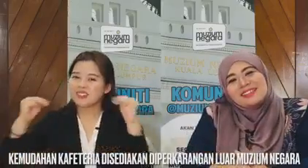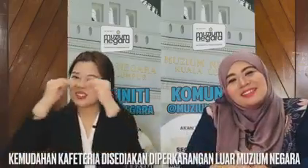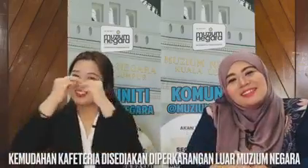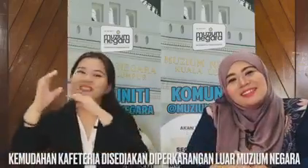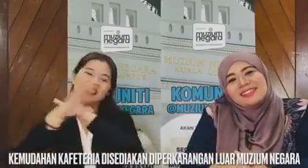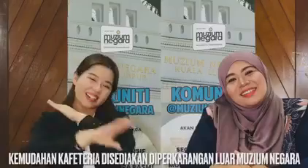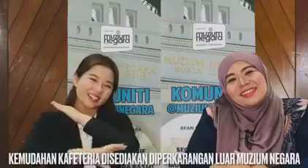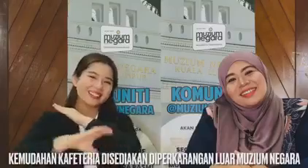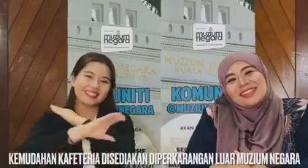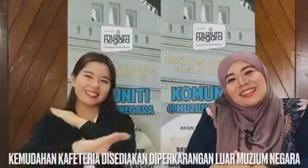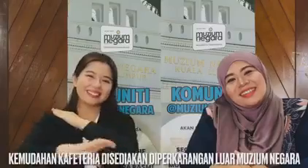luar Muzium Negara.